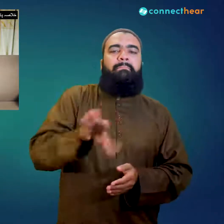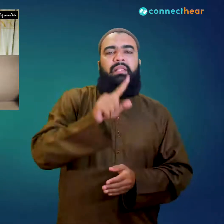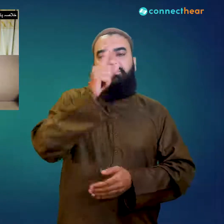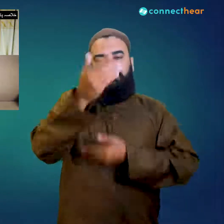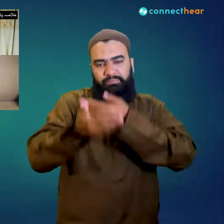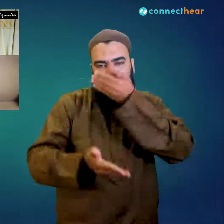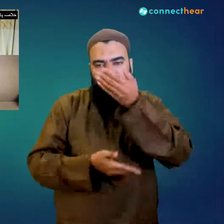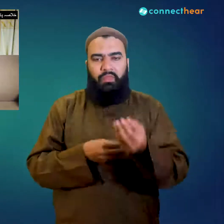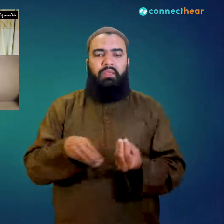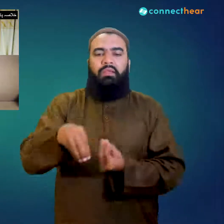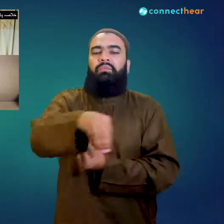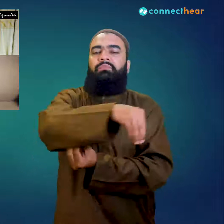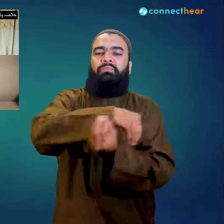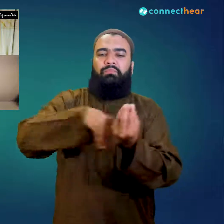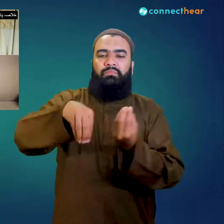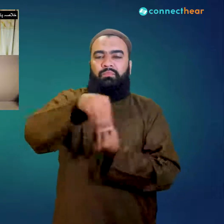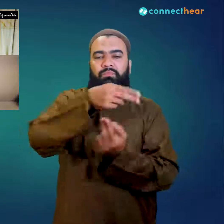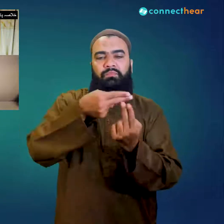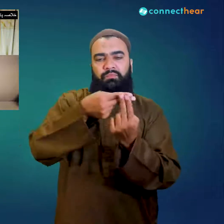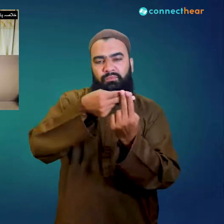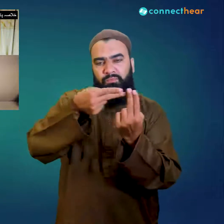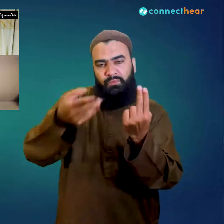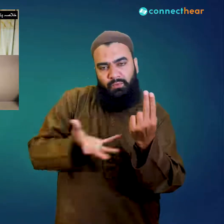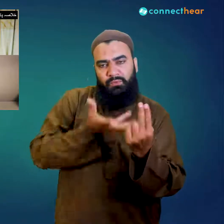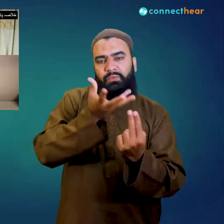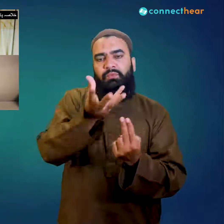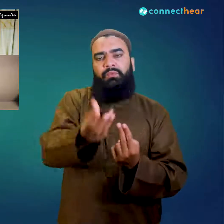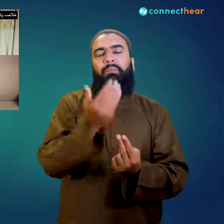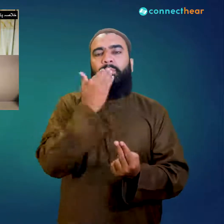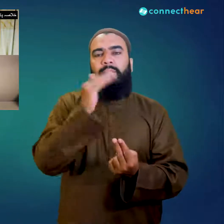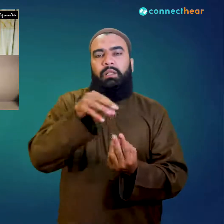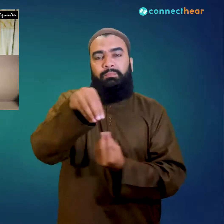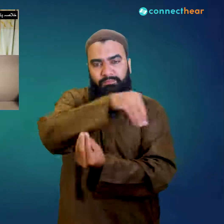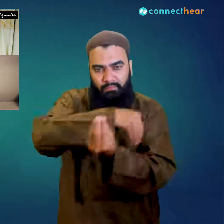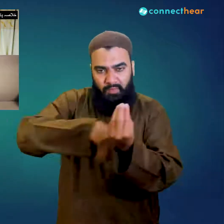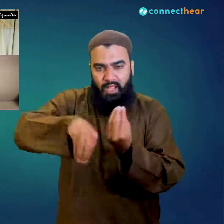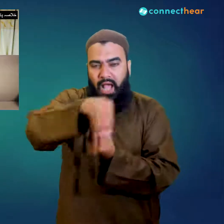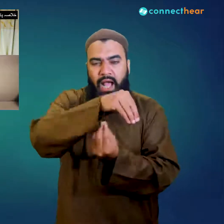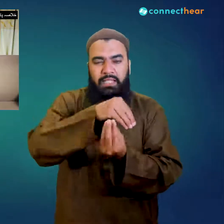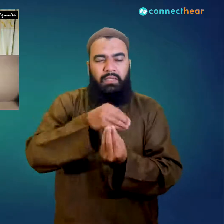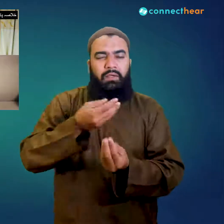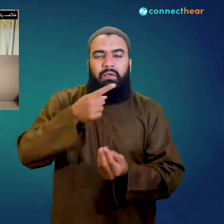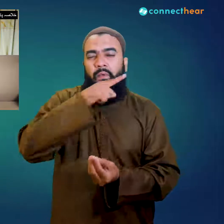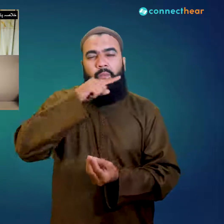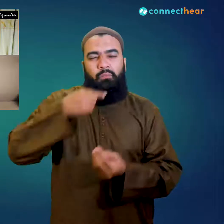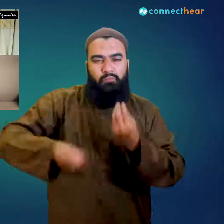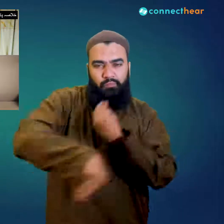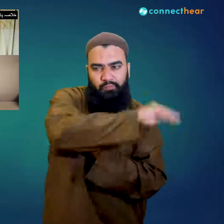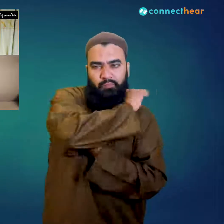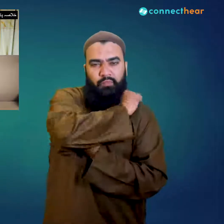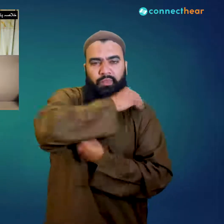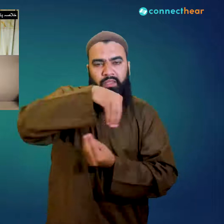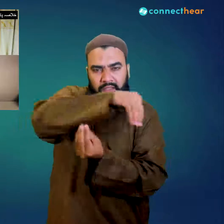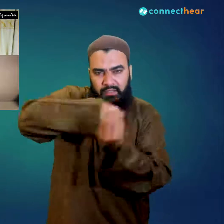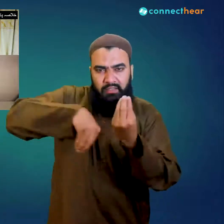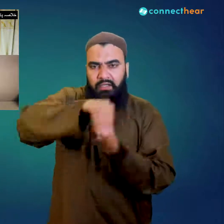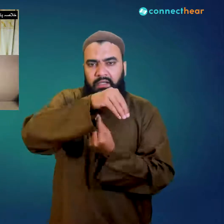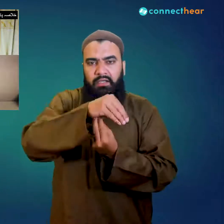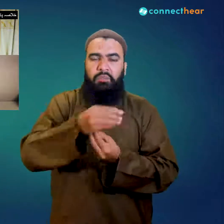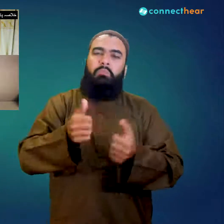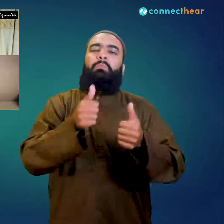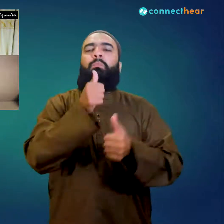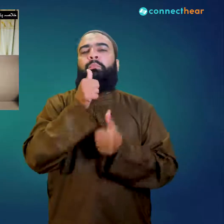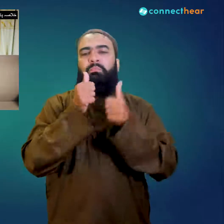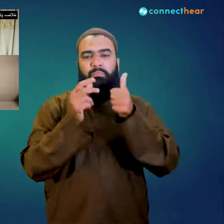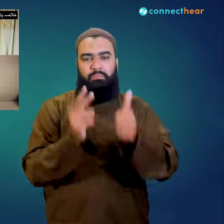بھی بہت اہم دیے گئے، اور مختلف جو چیزیں حج کے دوران پیش آ سکتی ہیں ان کی تفصیل یہاں بیان کی گئی